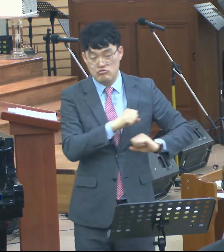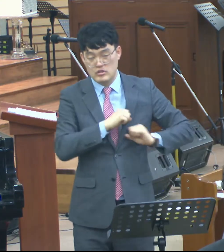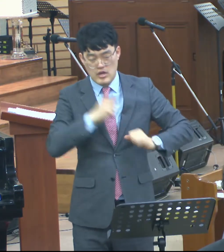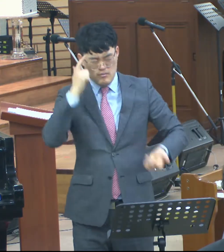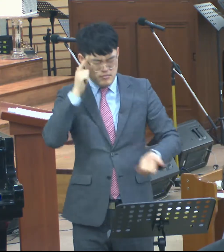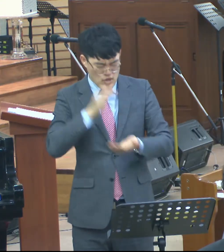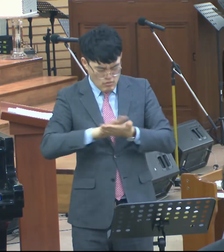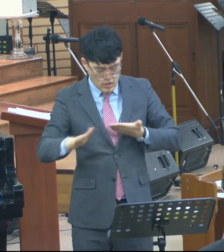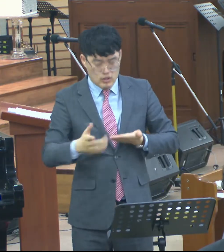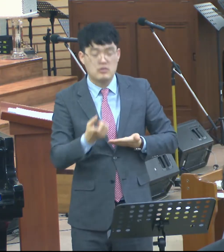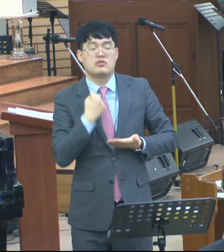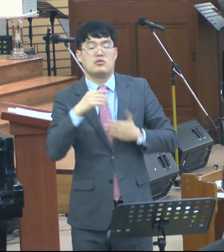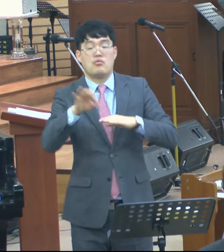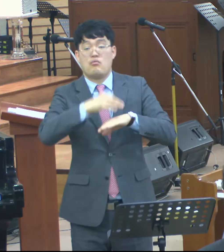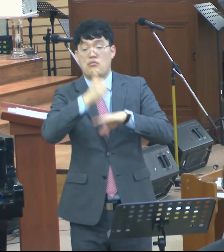누구냐? 아합이라는 거예요.